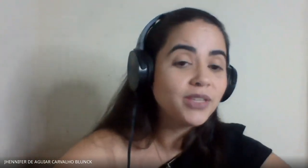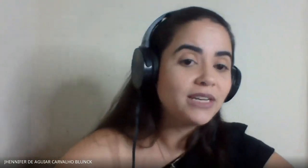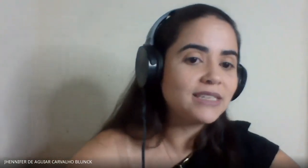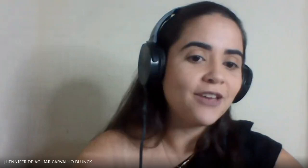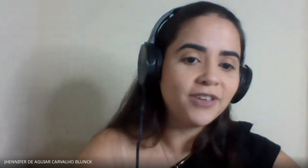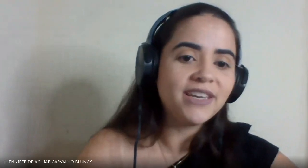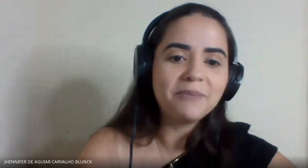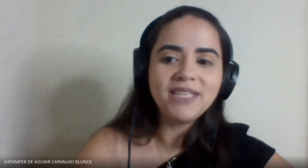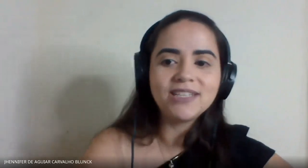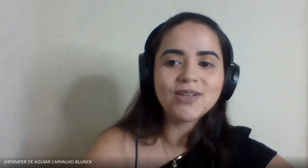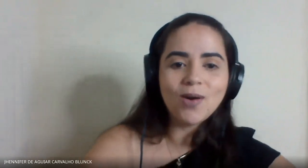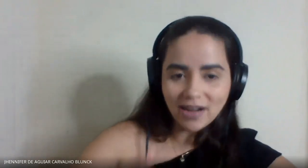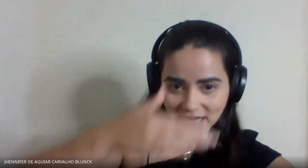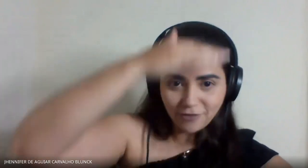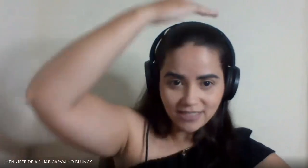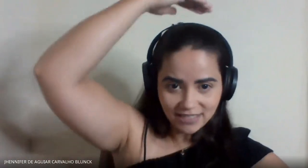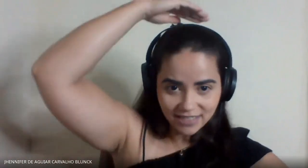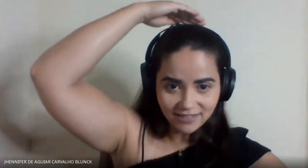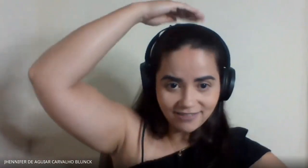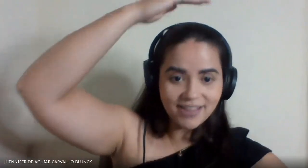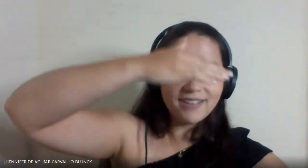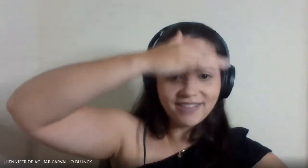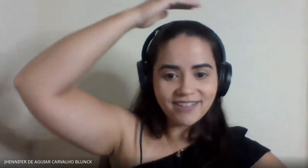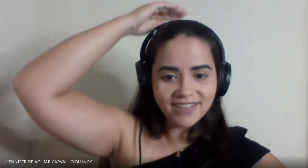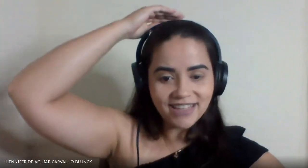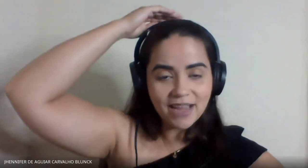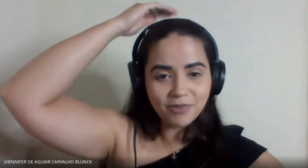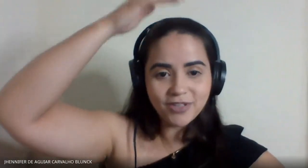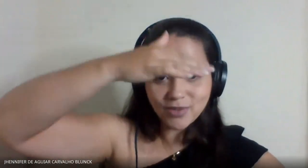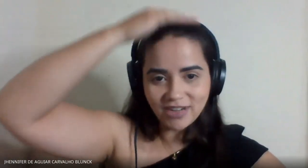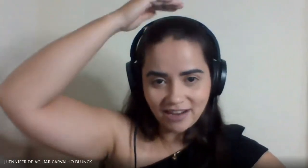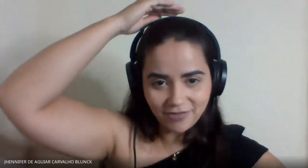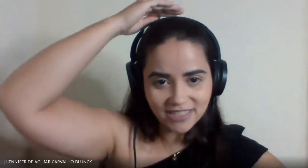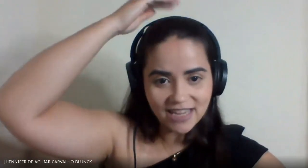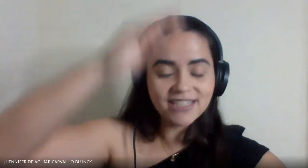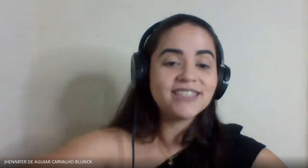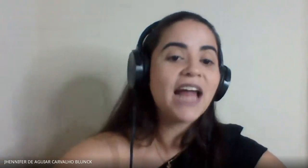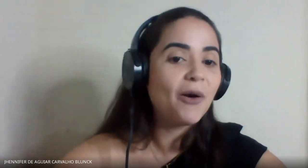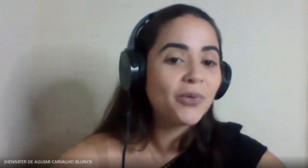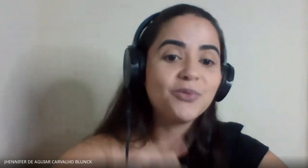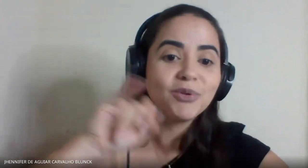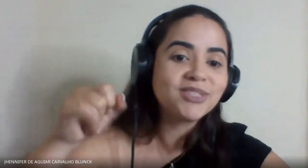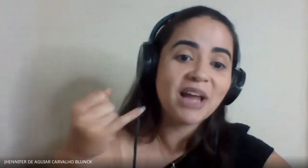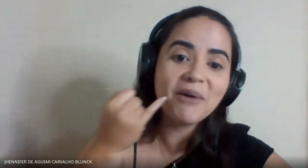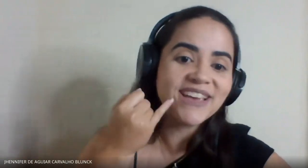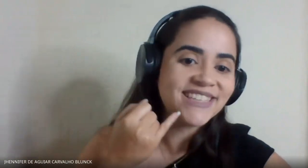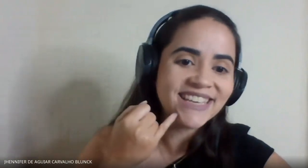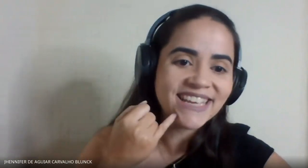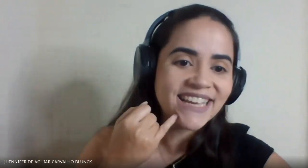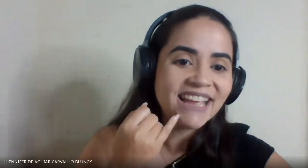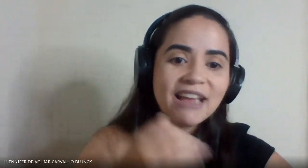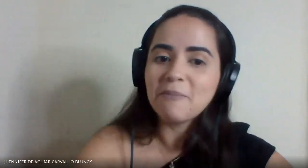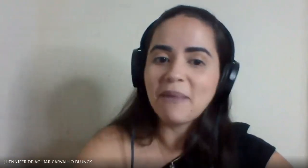ela, quando ela se referia a mim na escola, ela fazia assim, né? Cadê a professora? Ela fazia esse sinal. E o meu sinal é